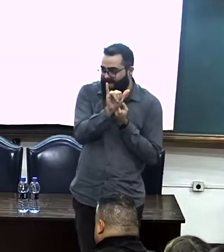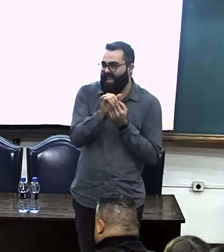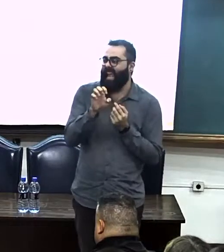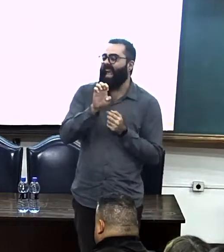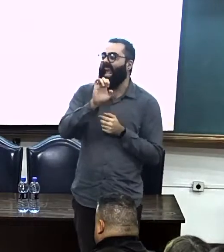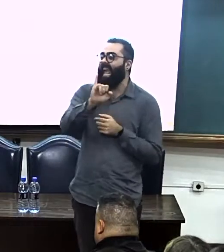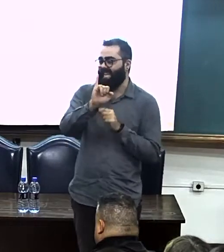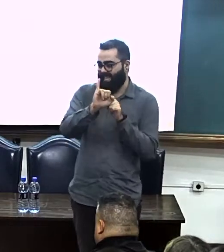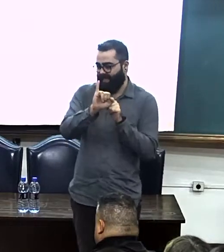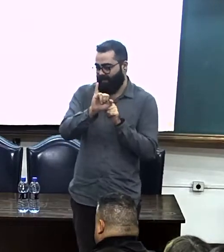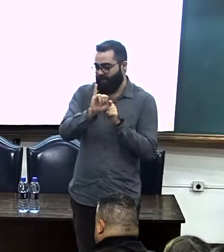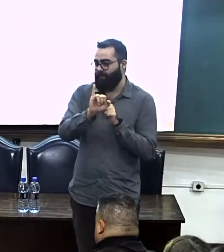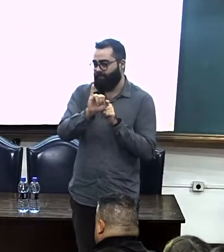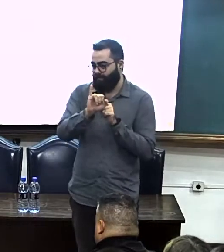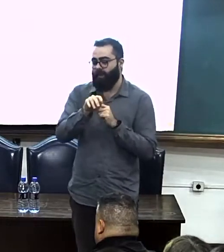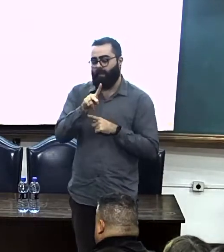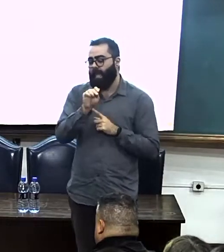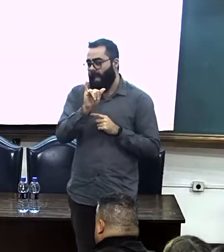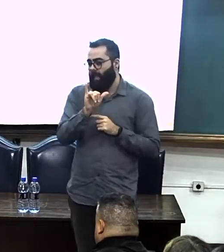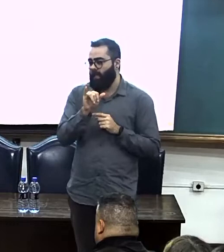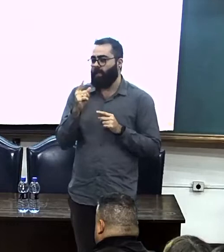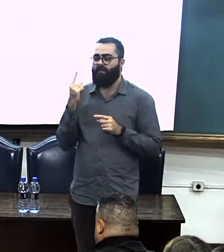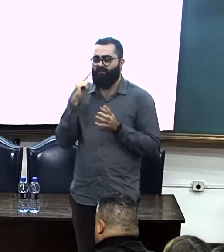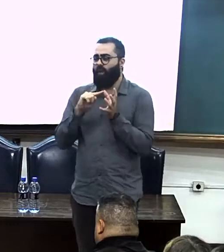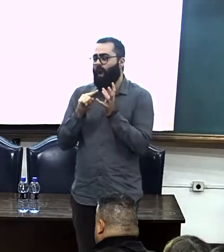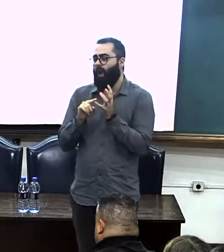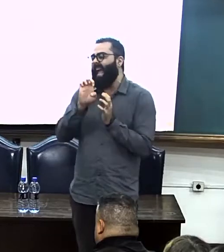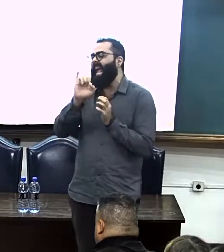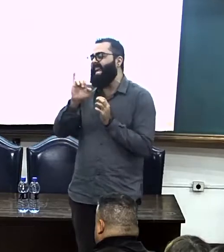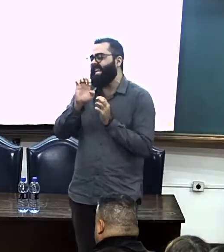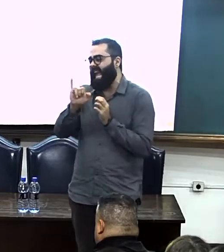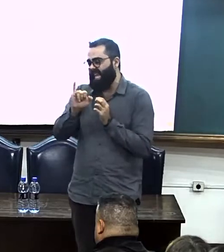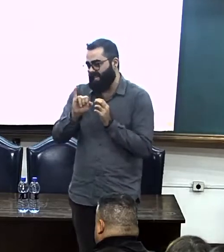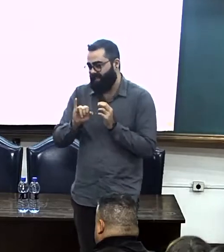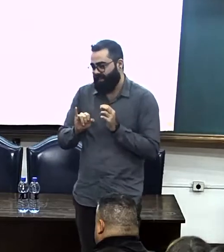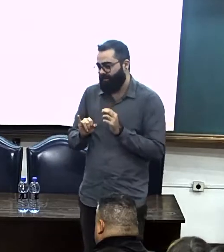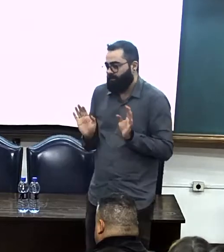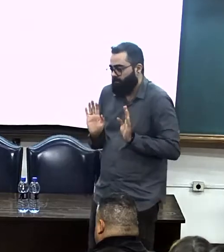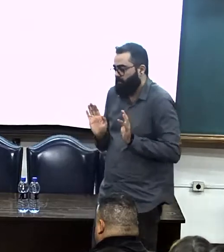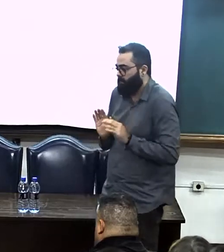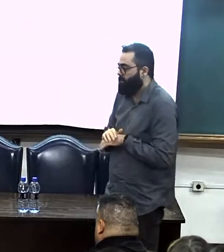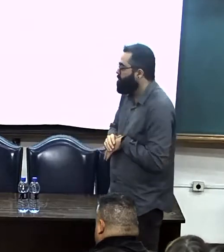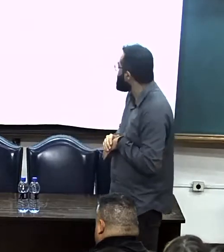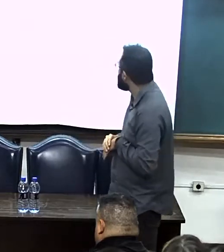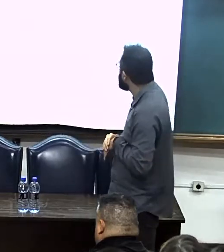que leva ao maior, que tem maior nível de acento.